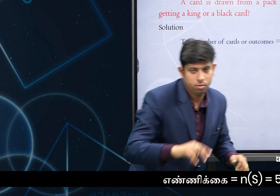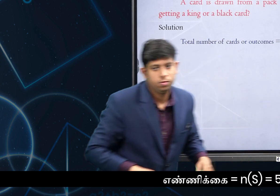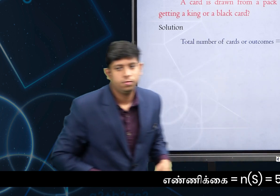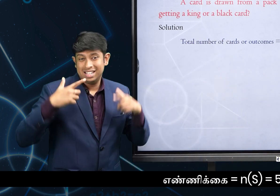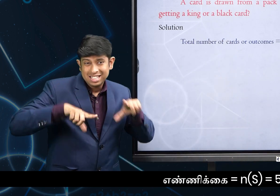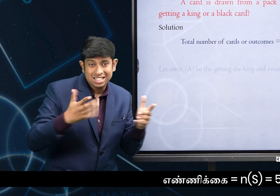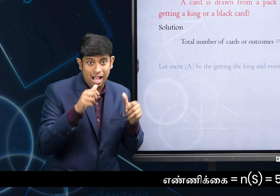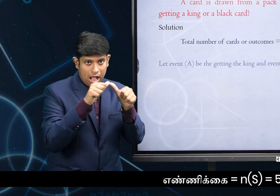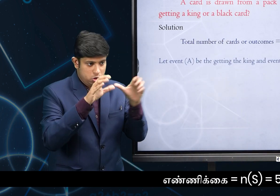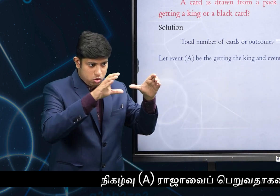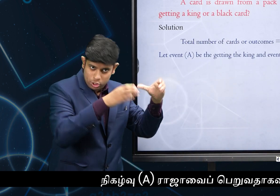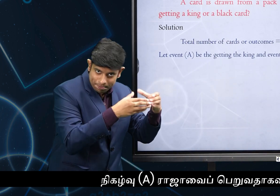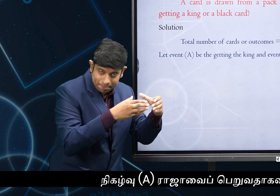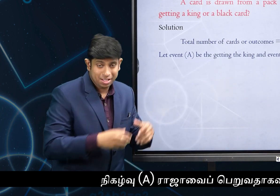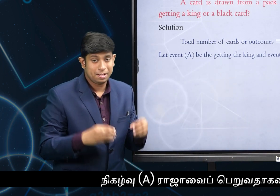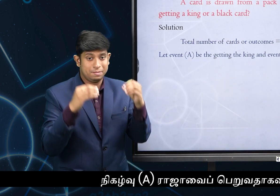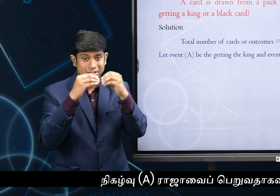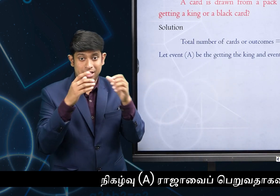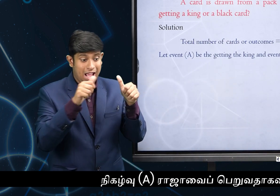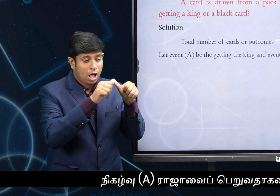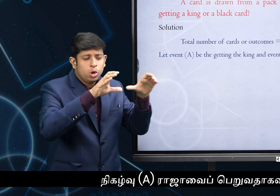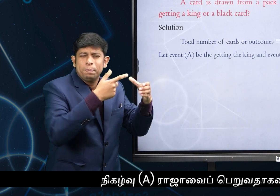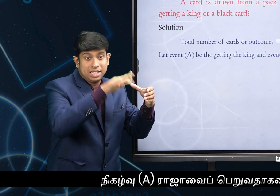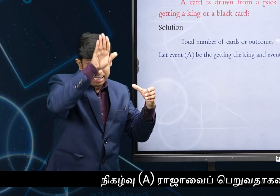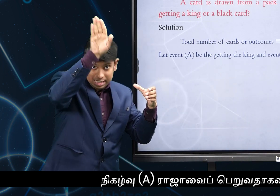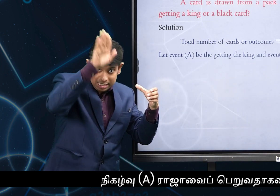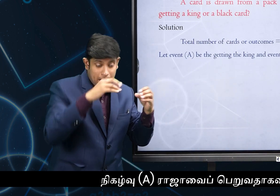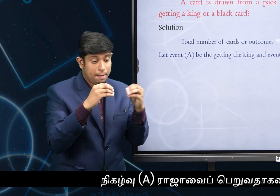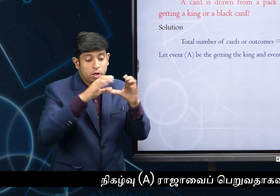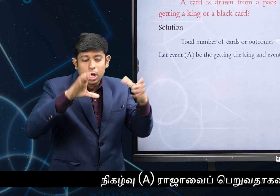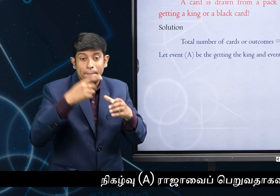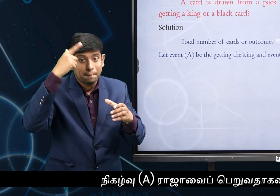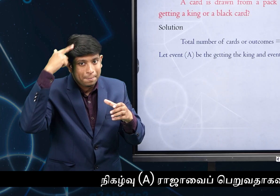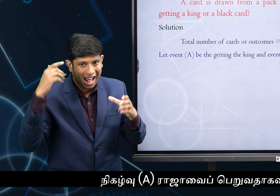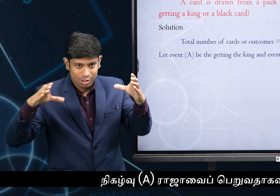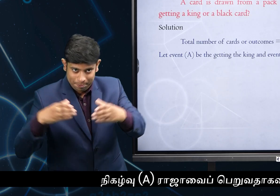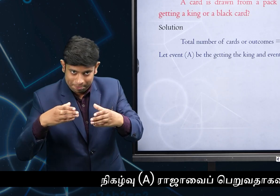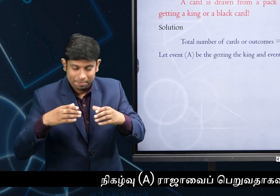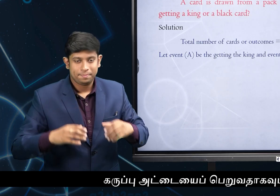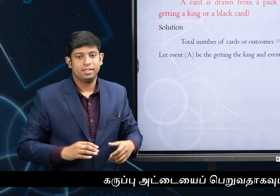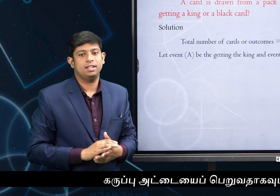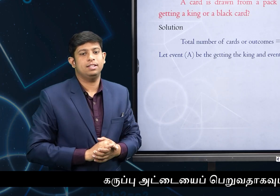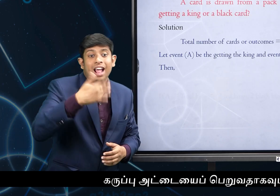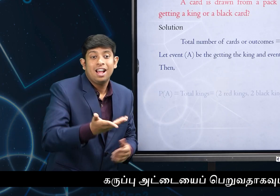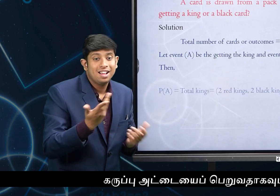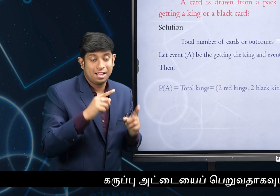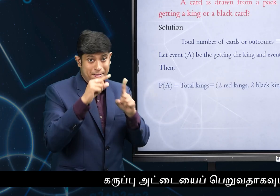ஈடு 52. நிகழ்வு அடைப்புக்குறி ஏ ராஜாவை பெறுவதாகவும் நிகழ்வு அடைப்புக்குறி பி கருப்பு அட்டையை